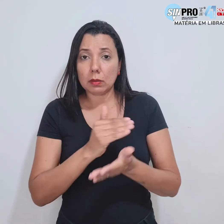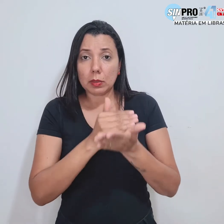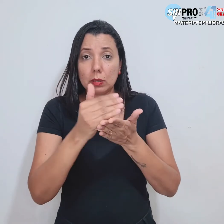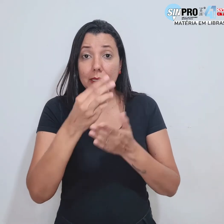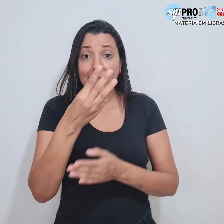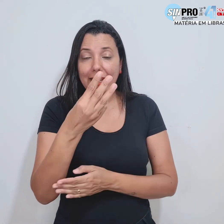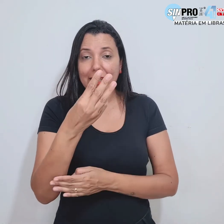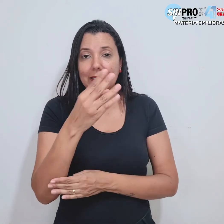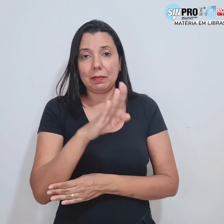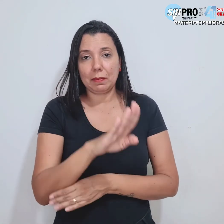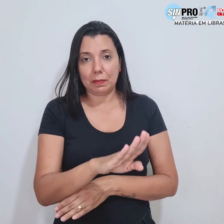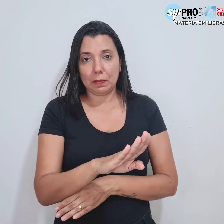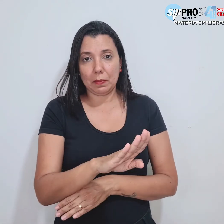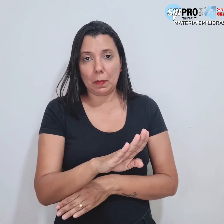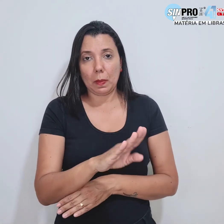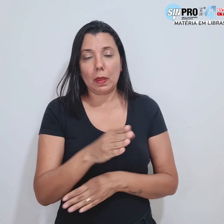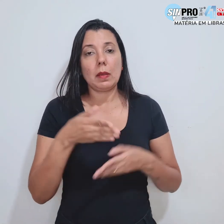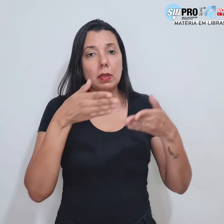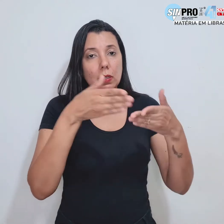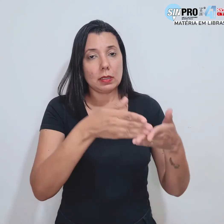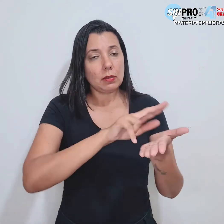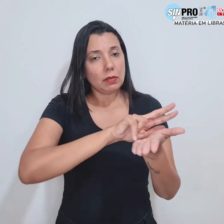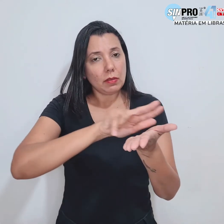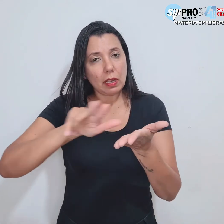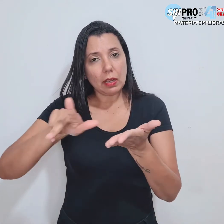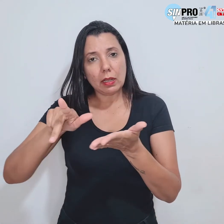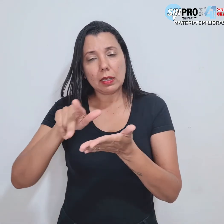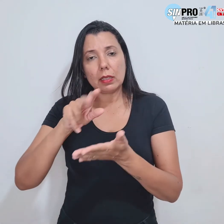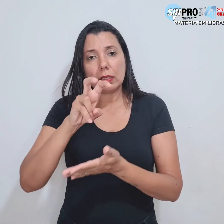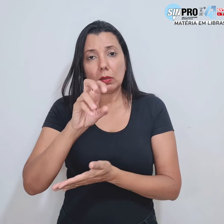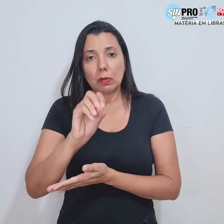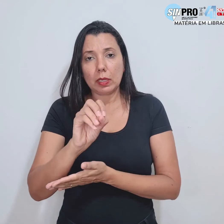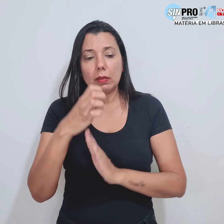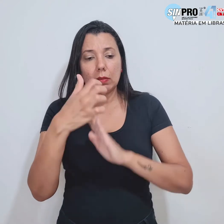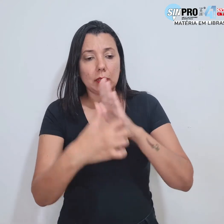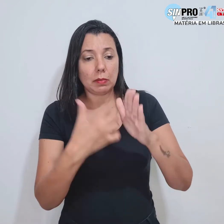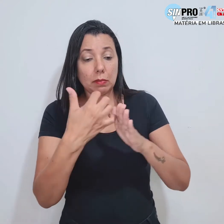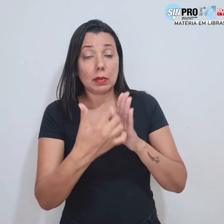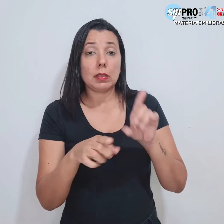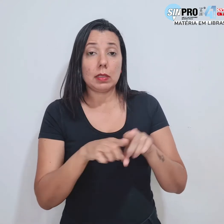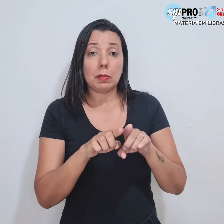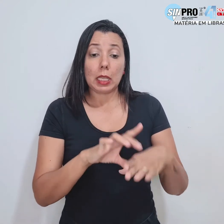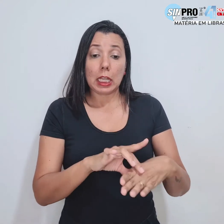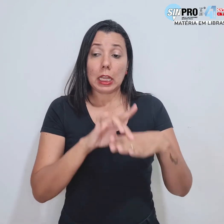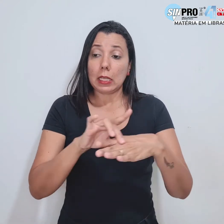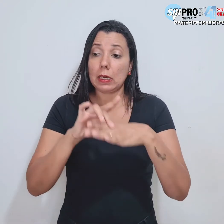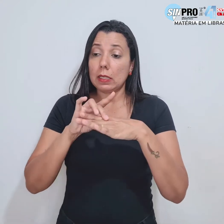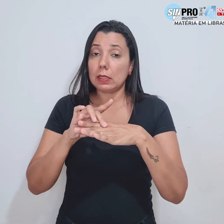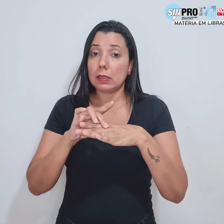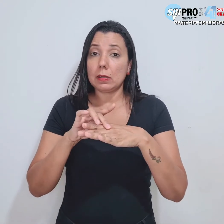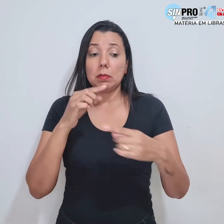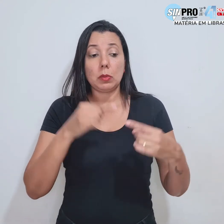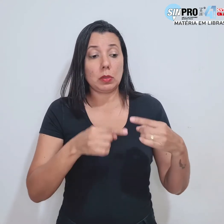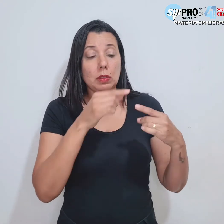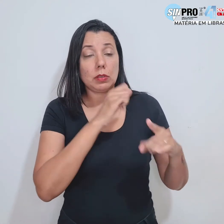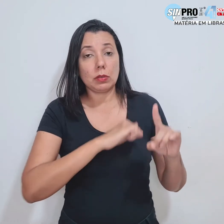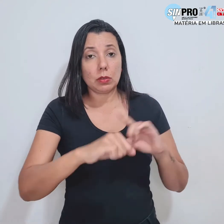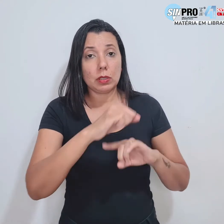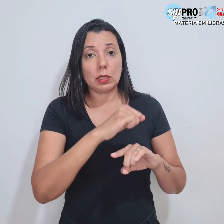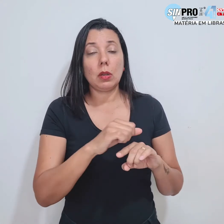partir das 3 horas da tarde. Participarão mais de 50 entidades, além de lideranças políticas e sociais, como